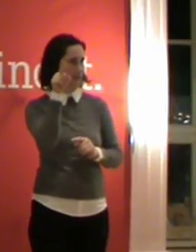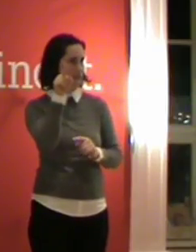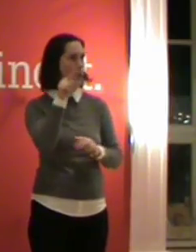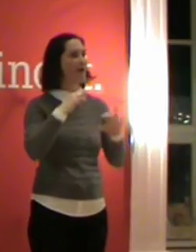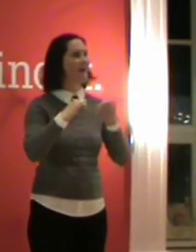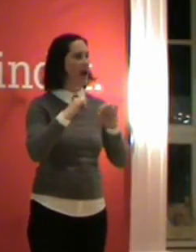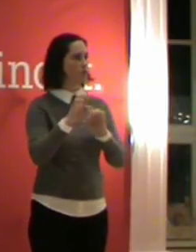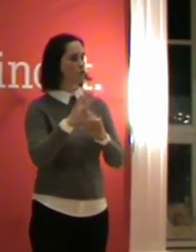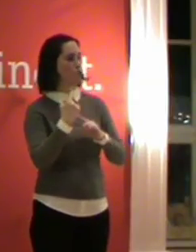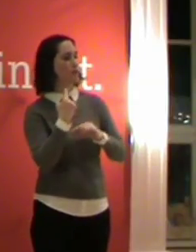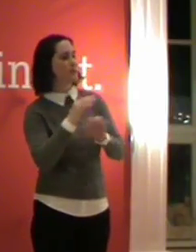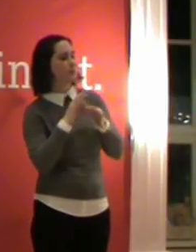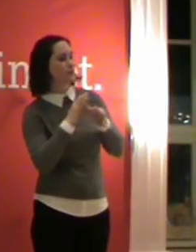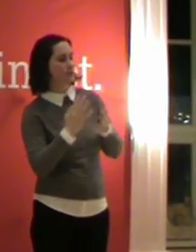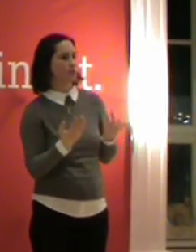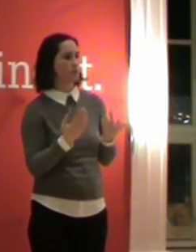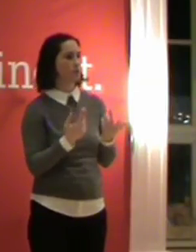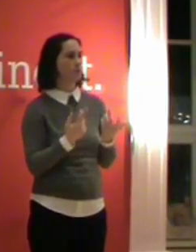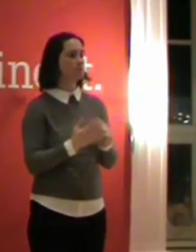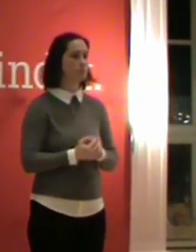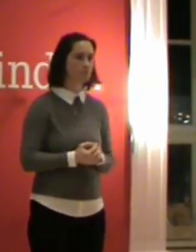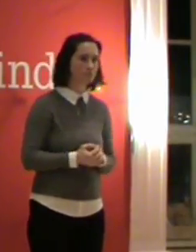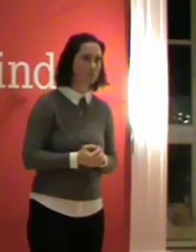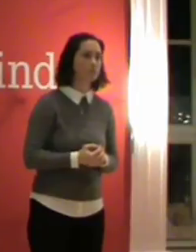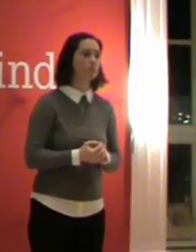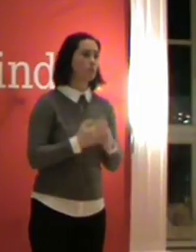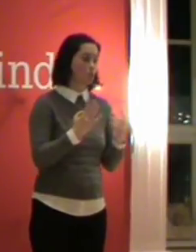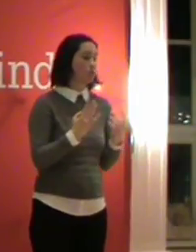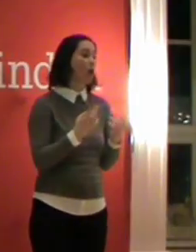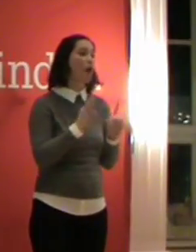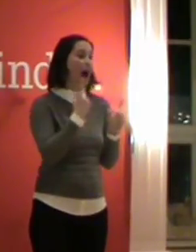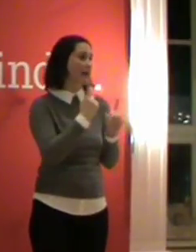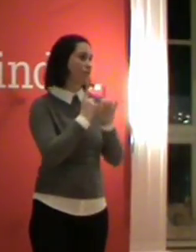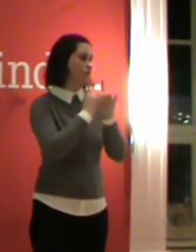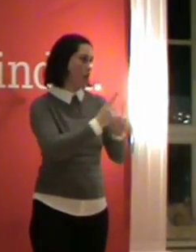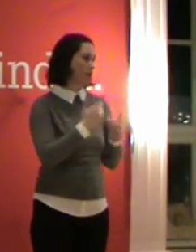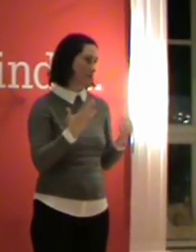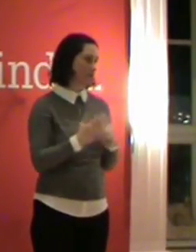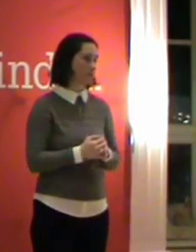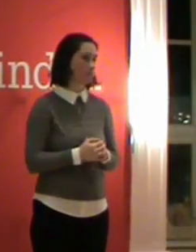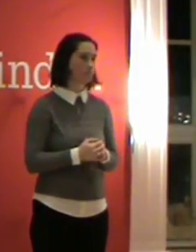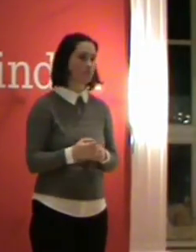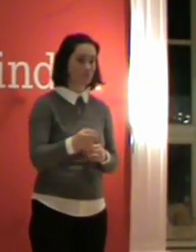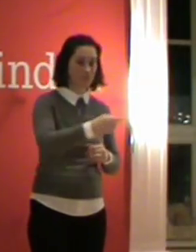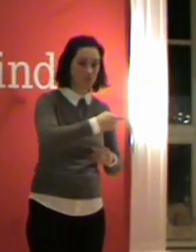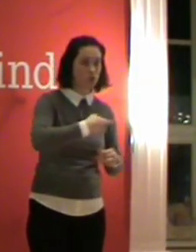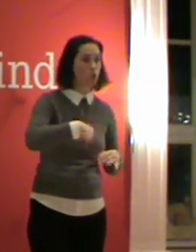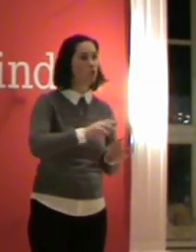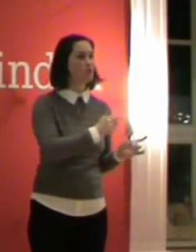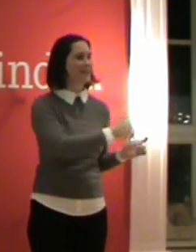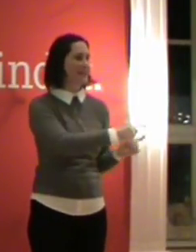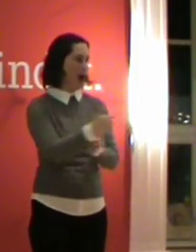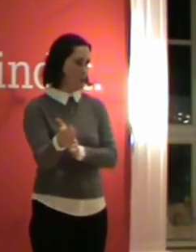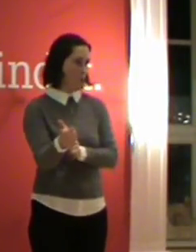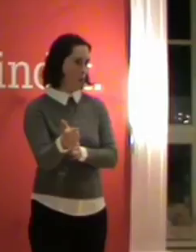die Reaktion auch darüber hinaus. Und es gibt eine Schlussfolgerung. Wir dürfen uns durch die